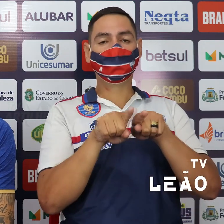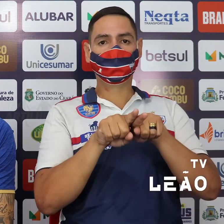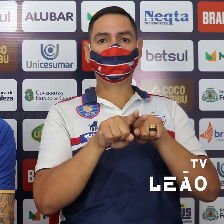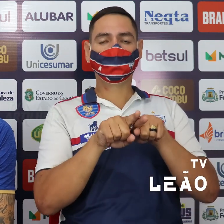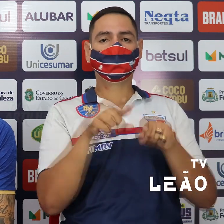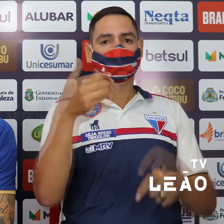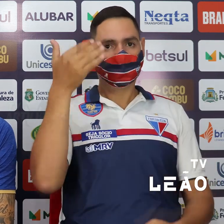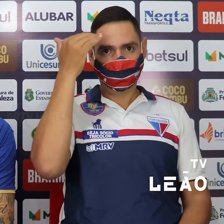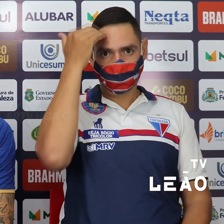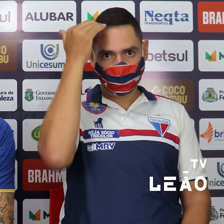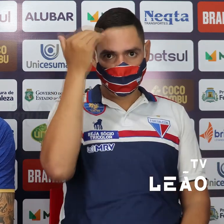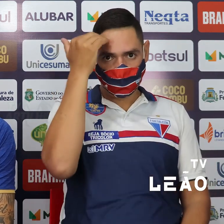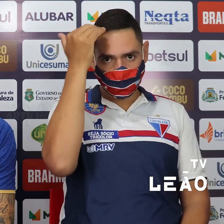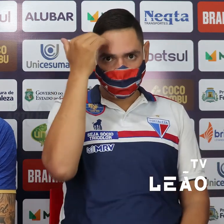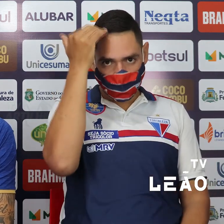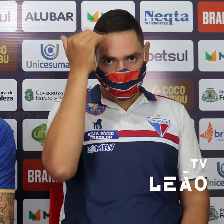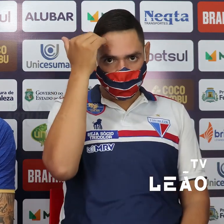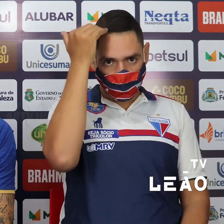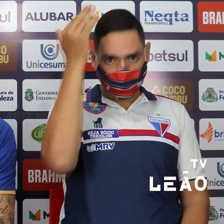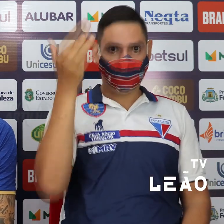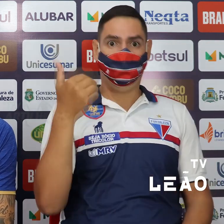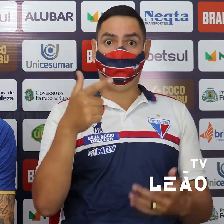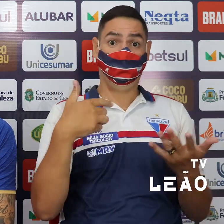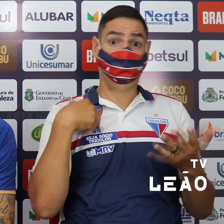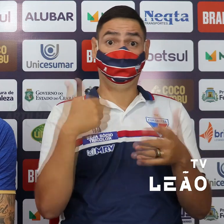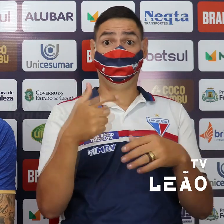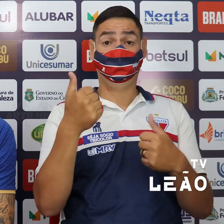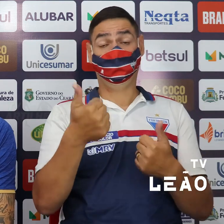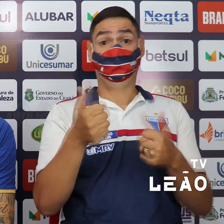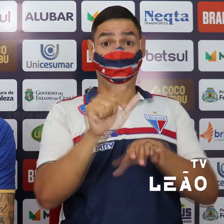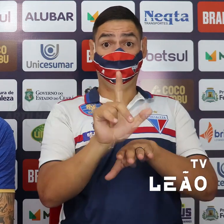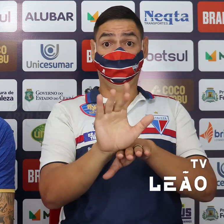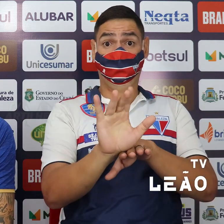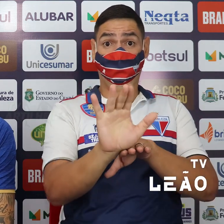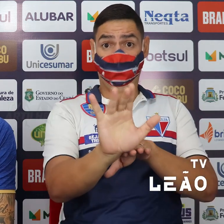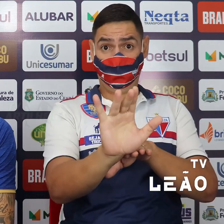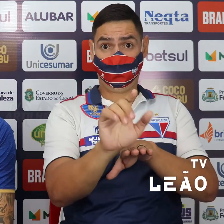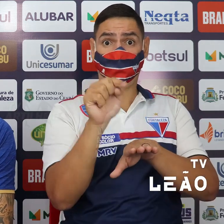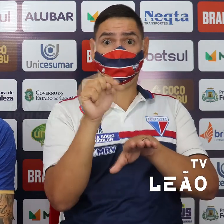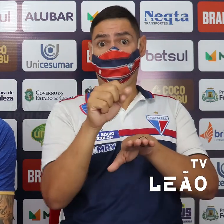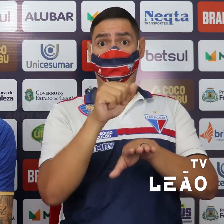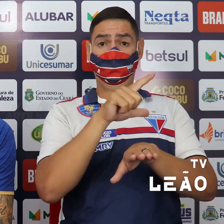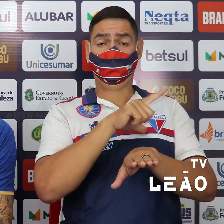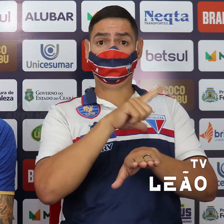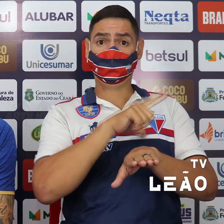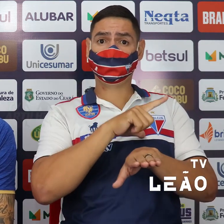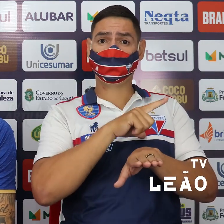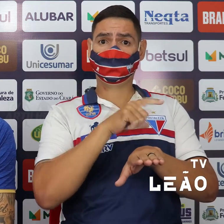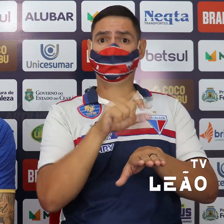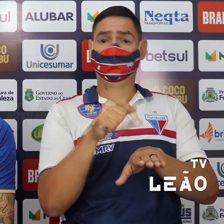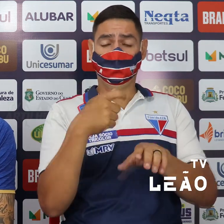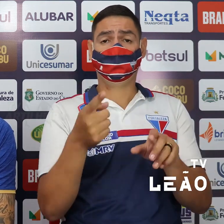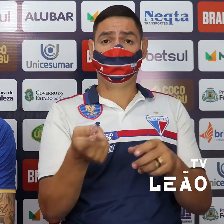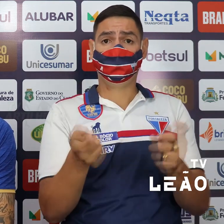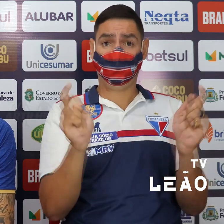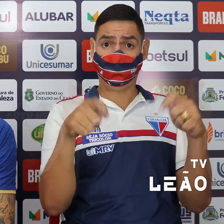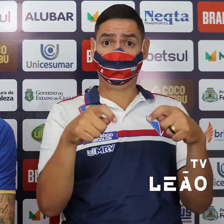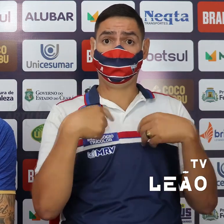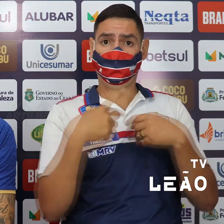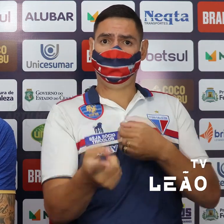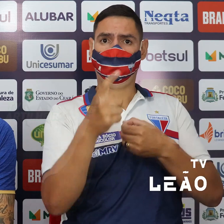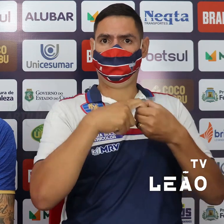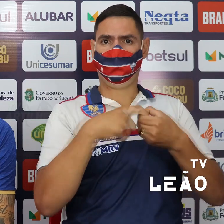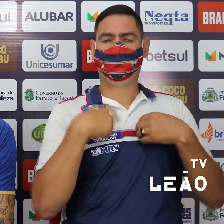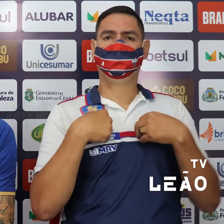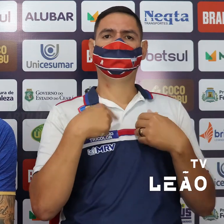essa intensidade desde o começo, desde lá da frente da gente, lá que quando se porventura vier a perder a bola, para tentar